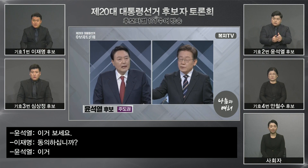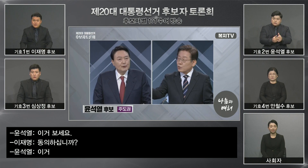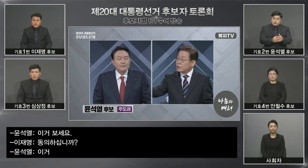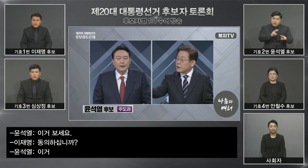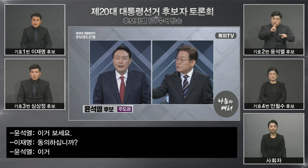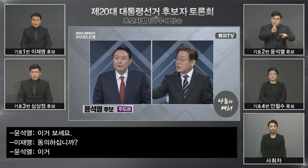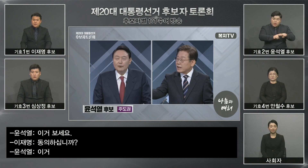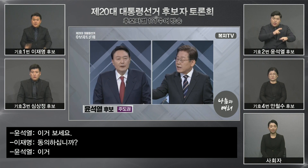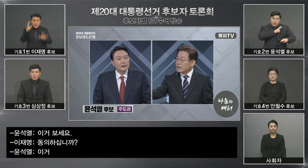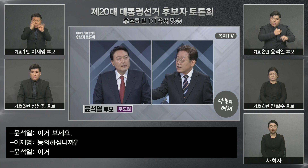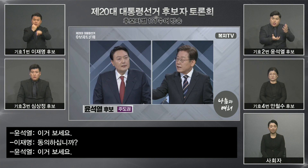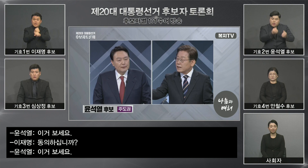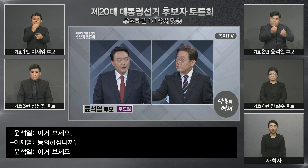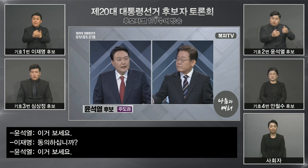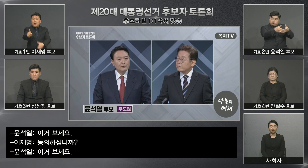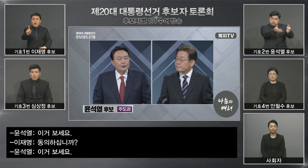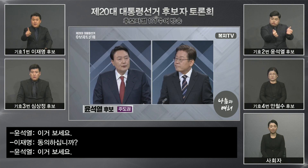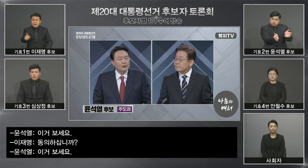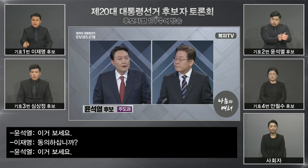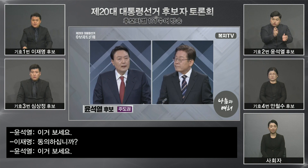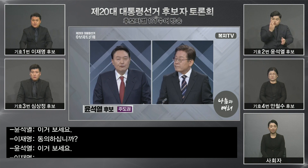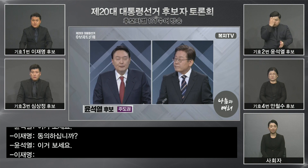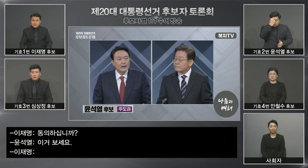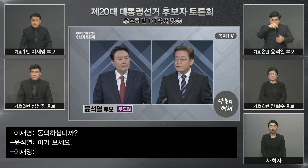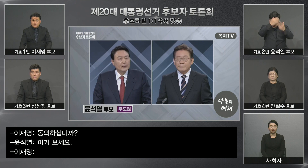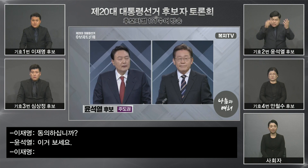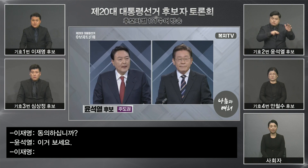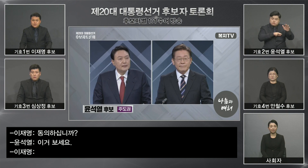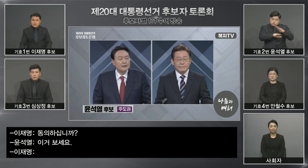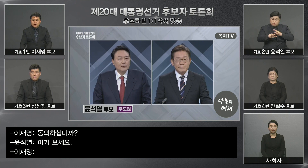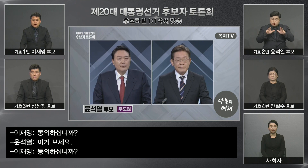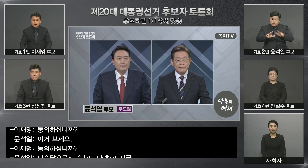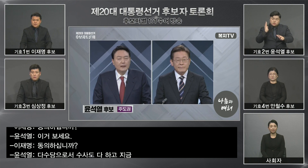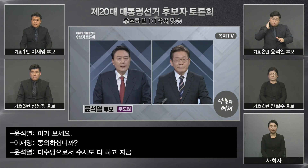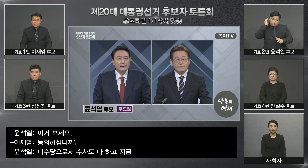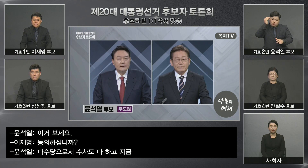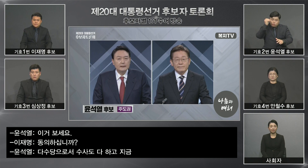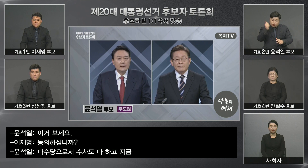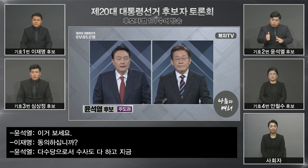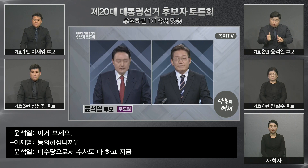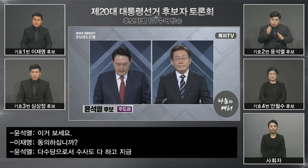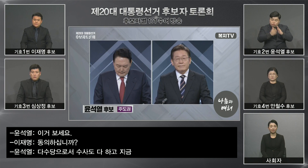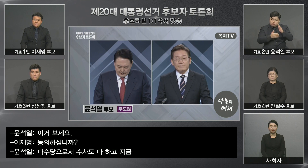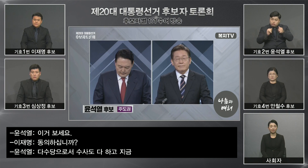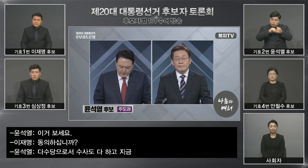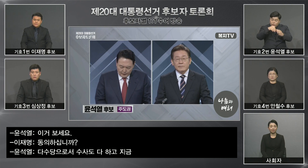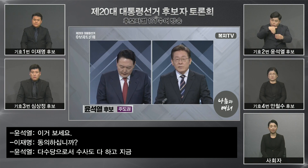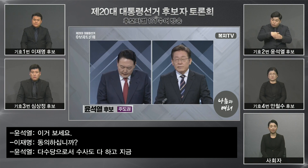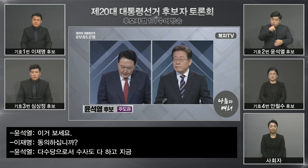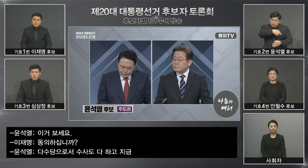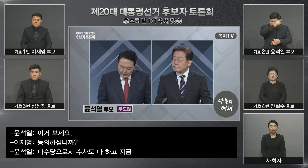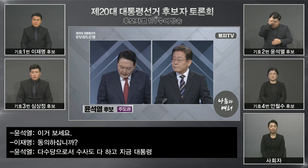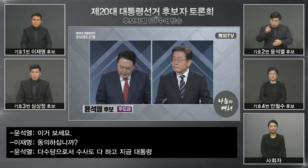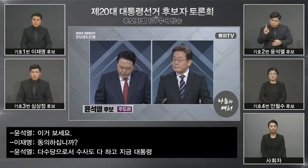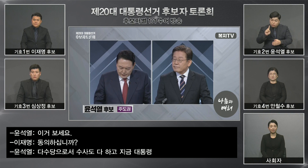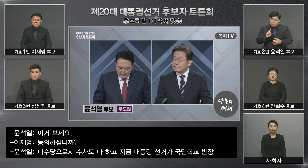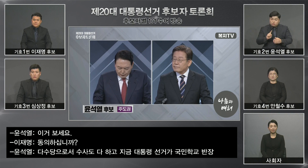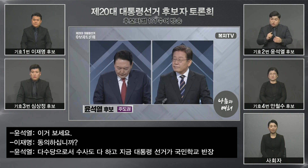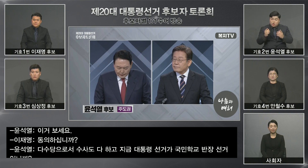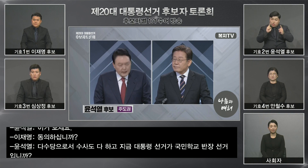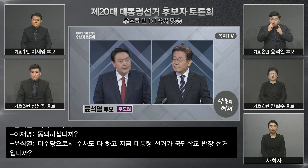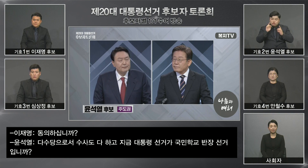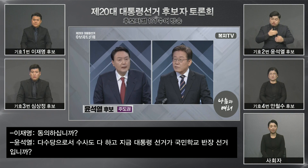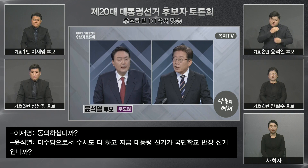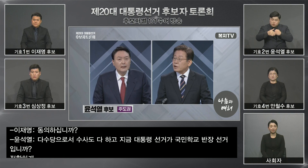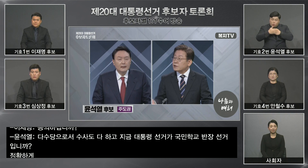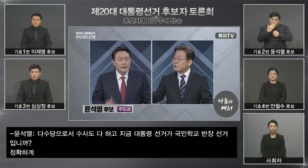수사도 다 회피하고 동의하십니까? 지금 뭐 대통령 선거가 국민학교 애들 반장 선거입니까? 정확하게 수사가 이루어지지 않고